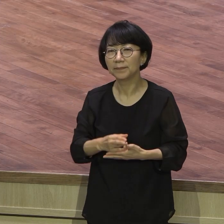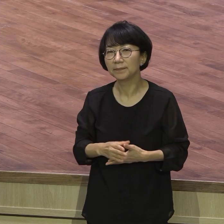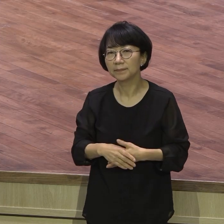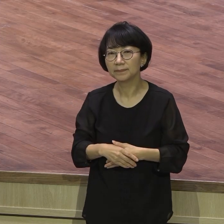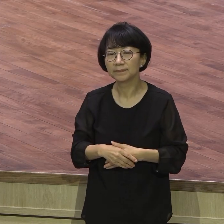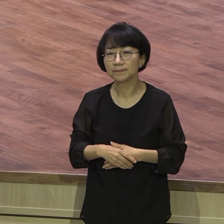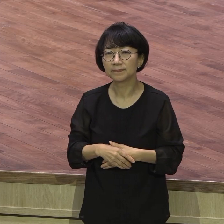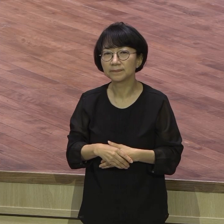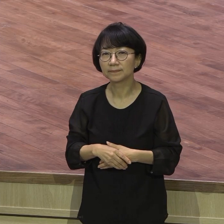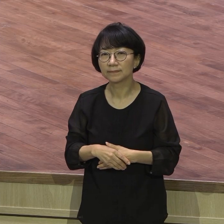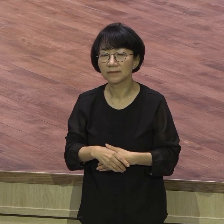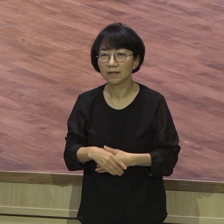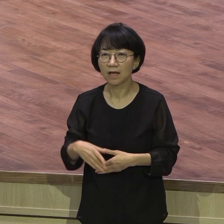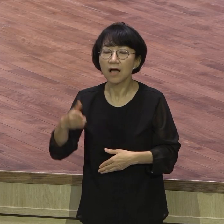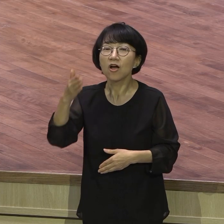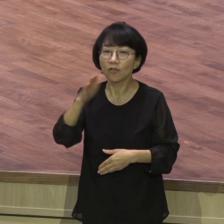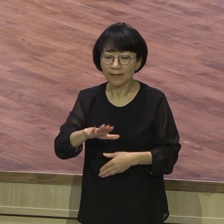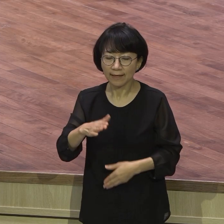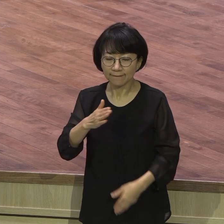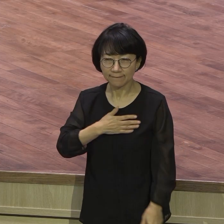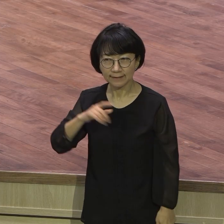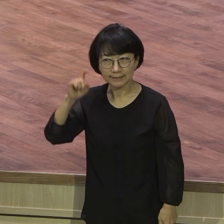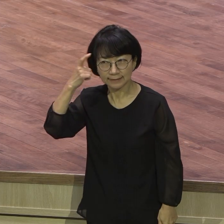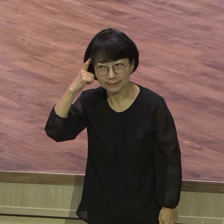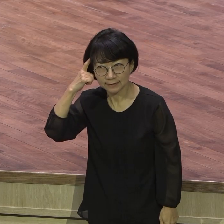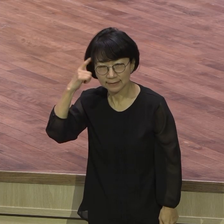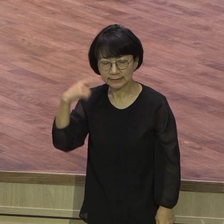자꾸 내 기준으로 접근하니까